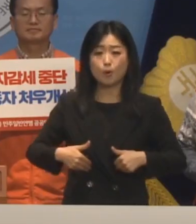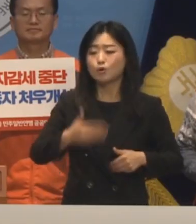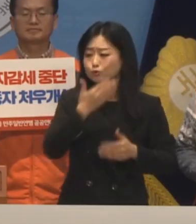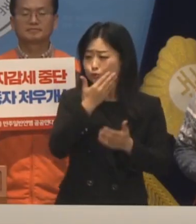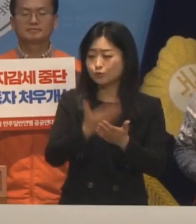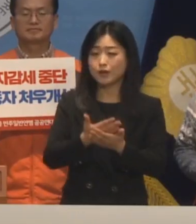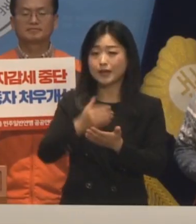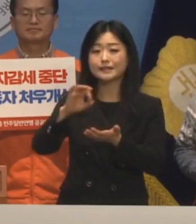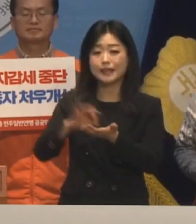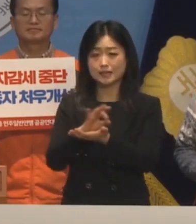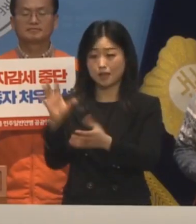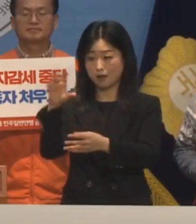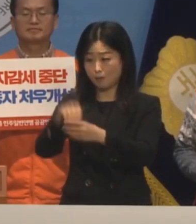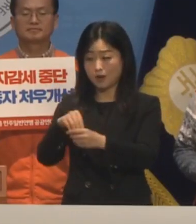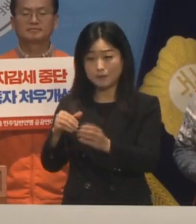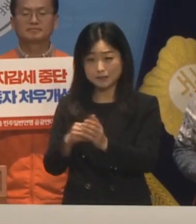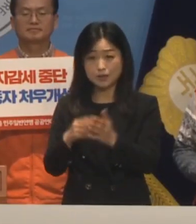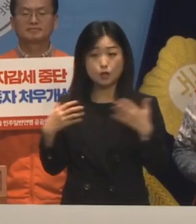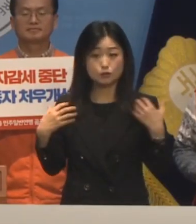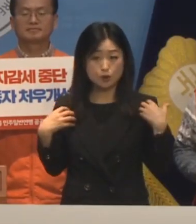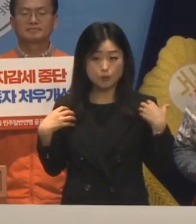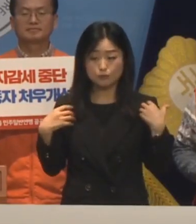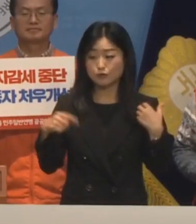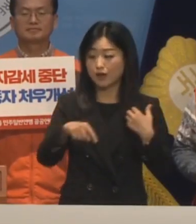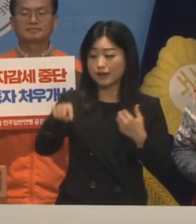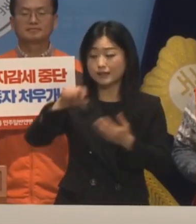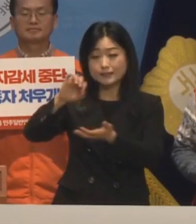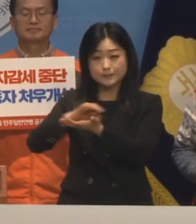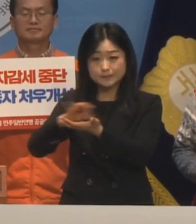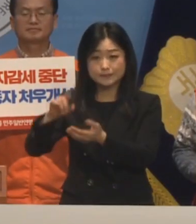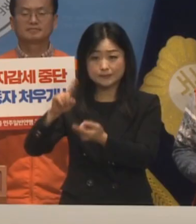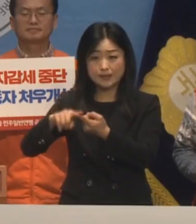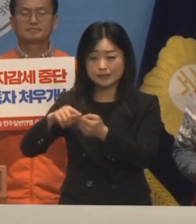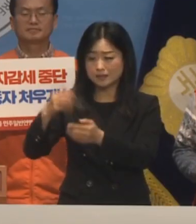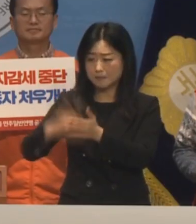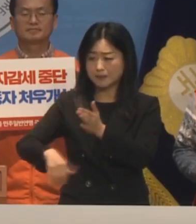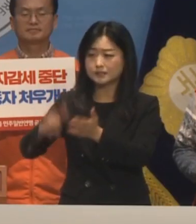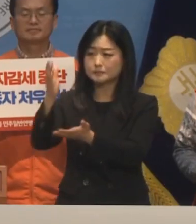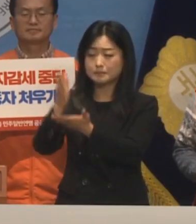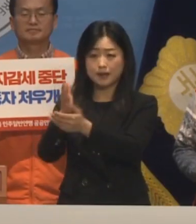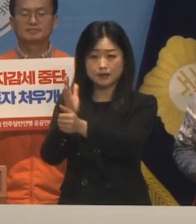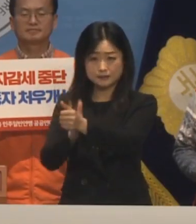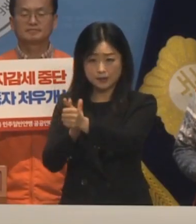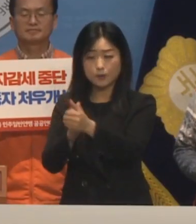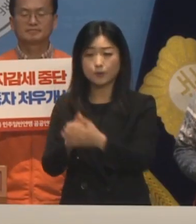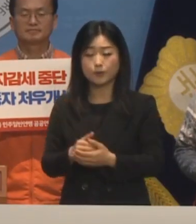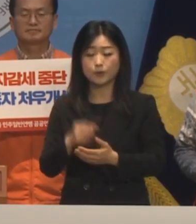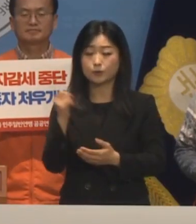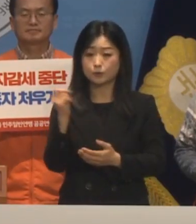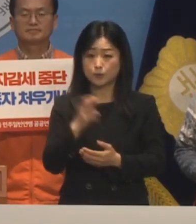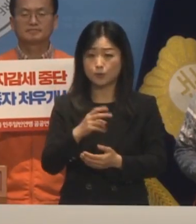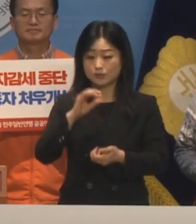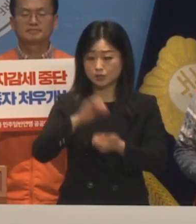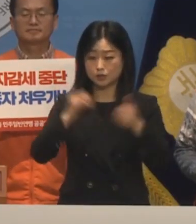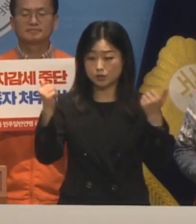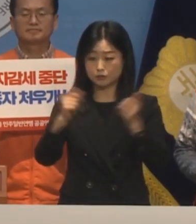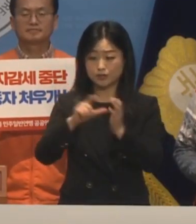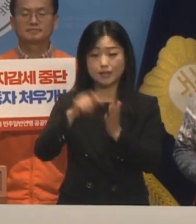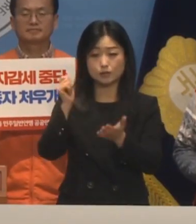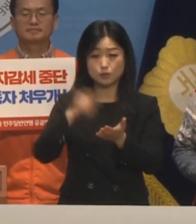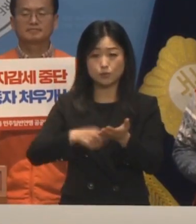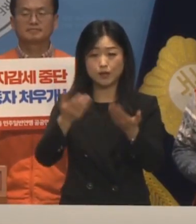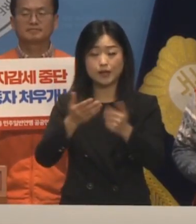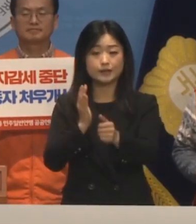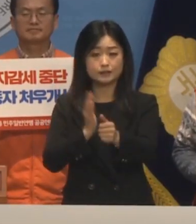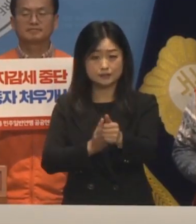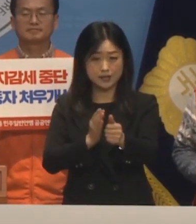예산입니다. 정부는 더 이상 노인지원사들의 처우 개선을 외면하지 말아야 합니다. 이번 정기국회에서 반드시 통과될 수